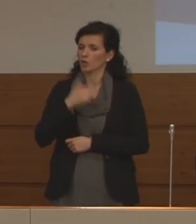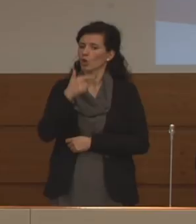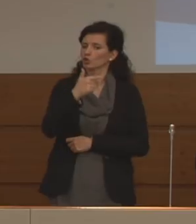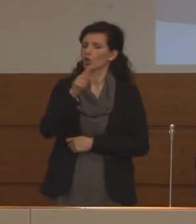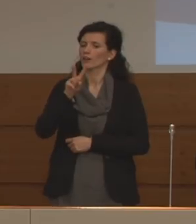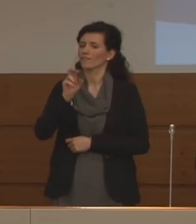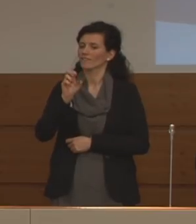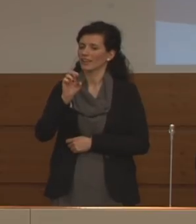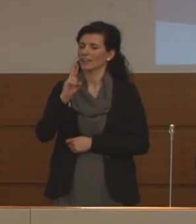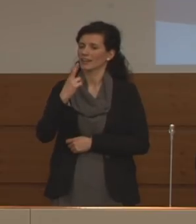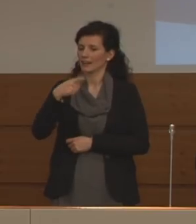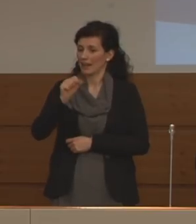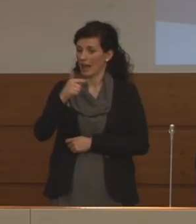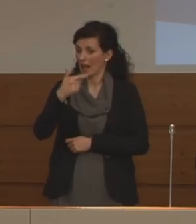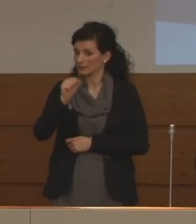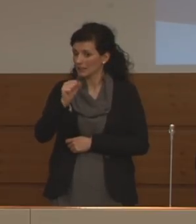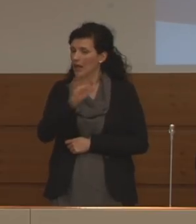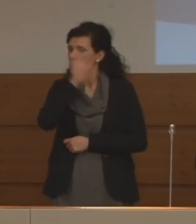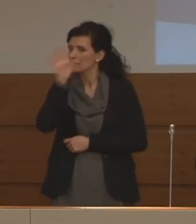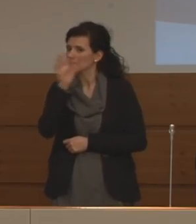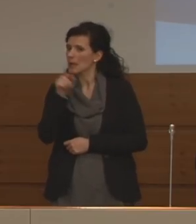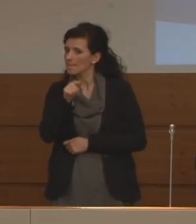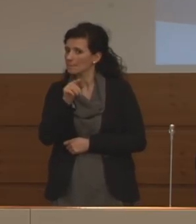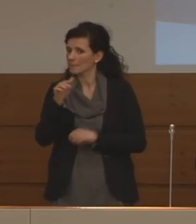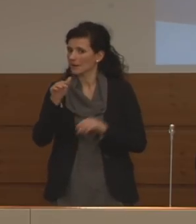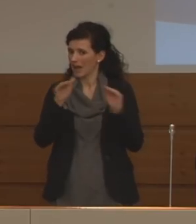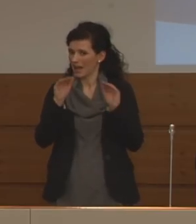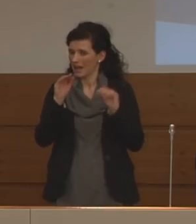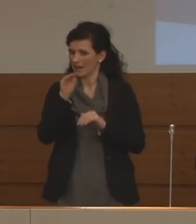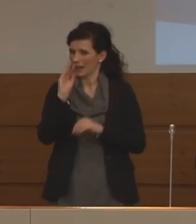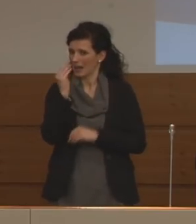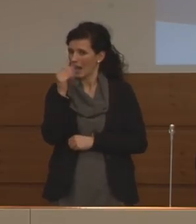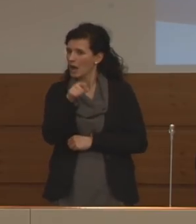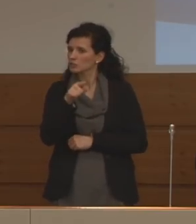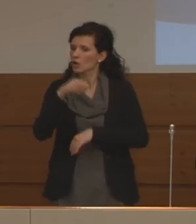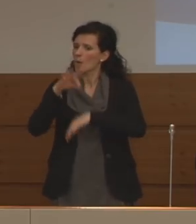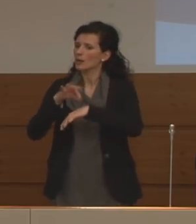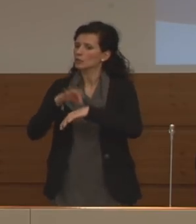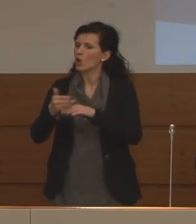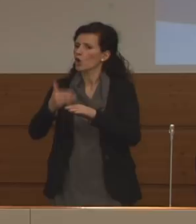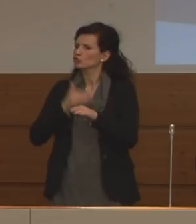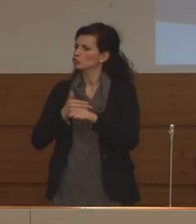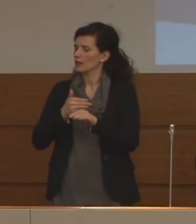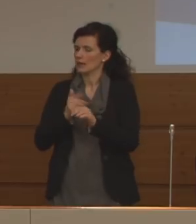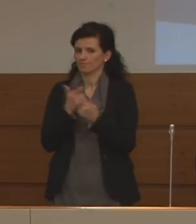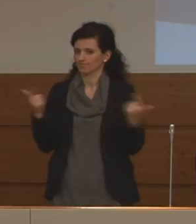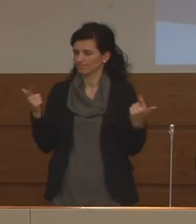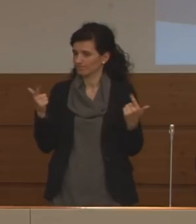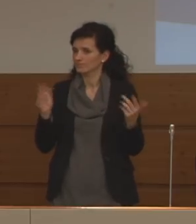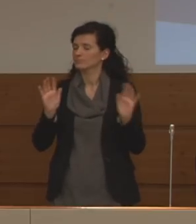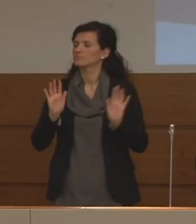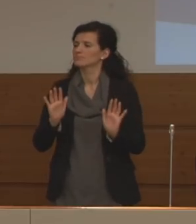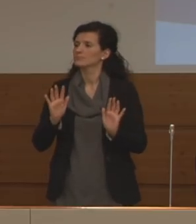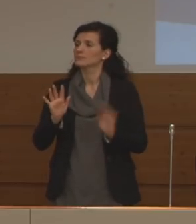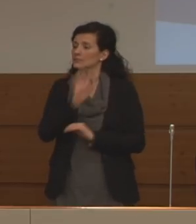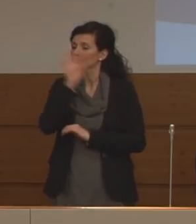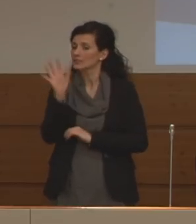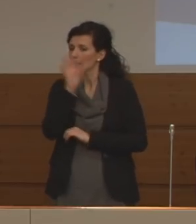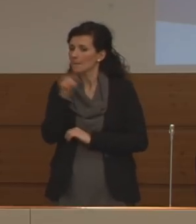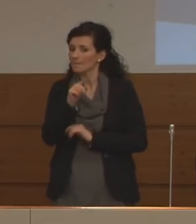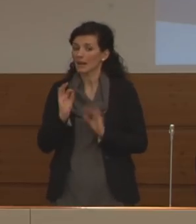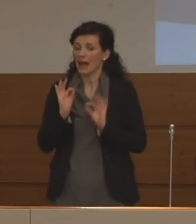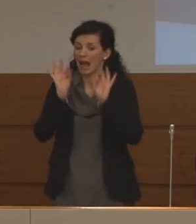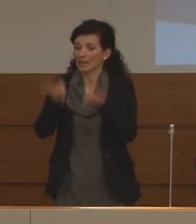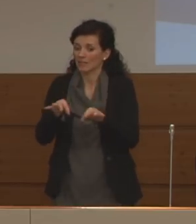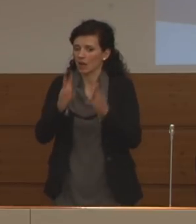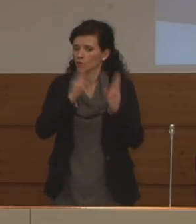fonti verificate sembrerebbe che non avesse patologie pregresse ma pare sia arrivato all'ospedale